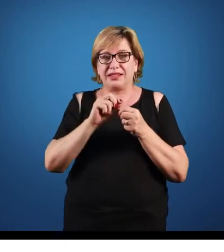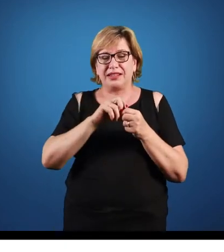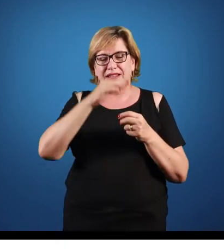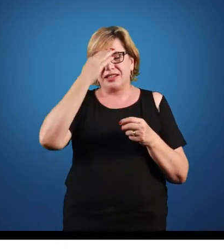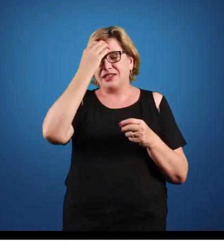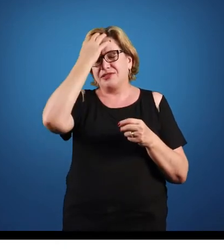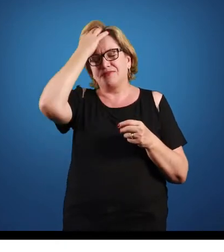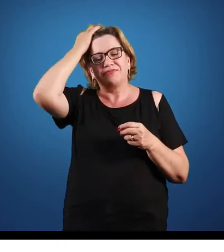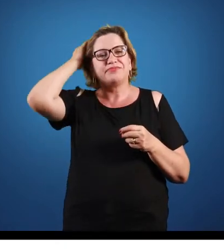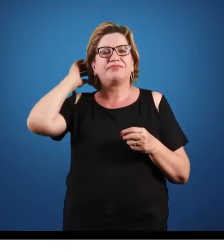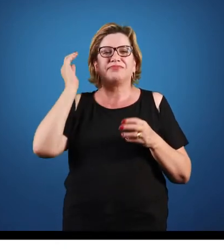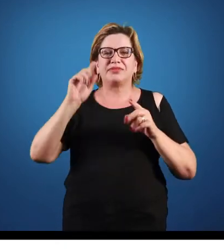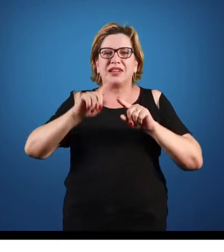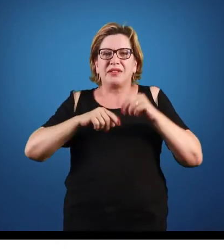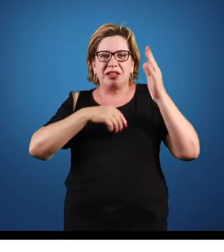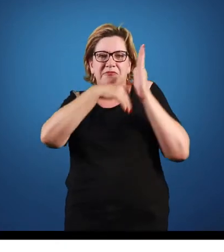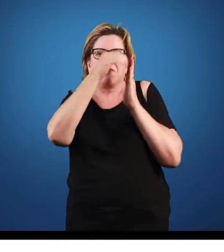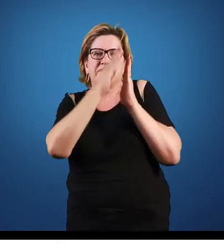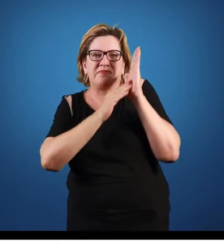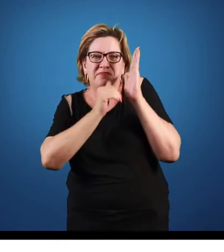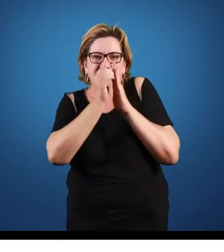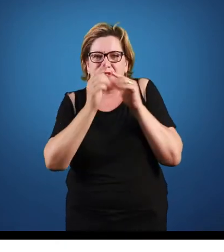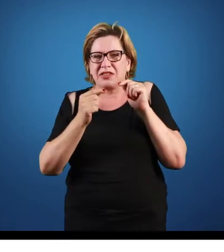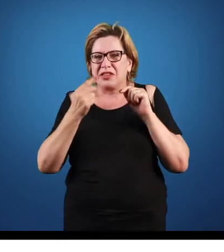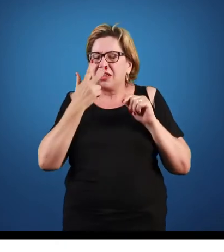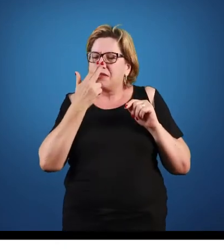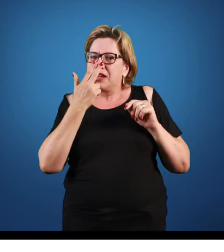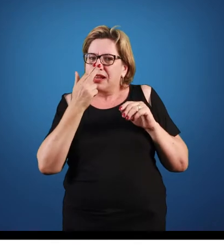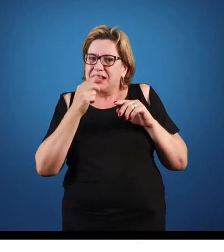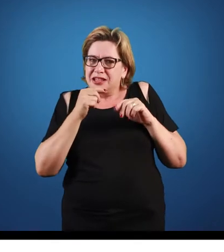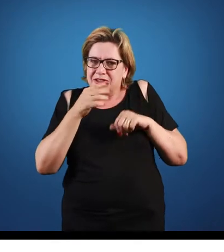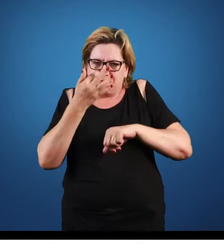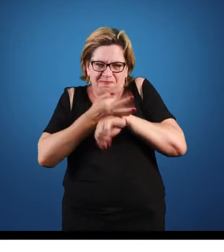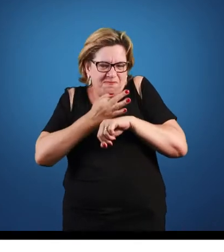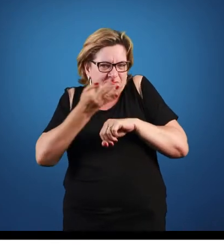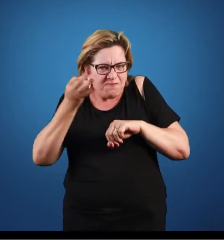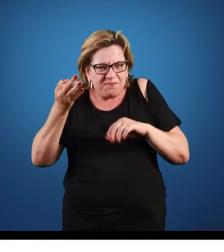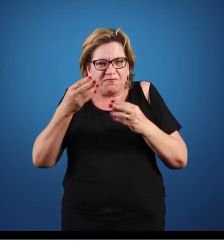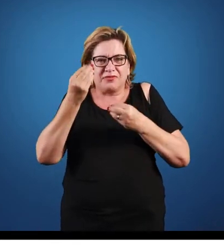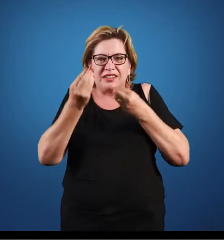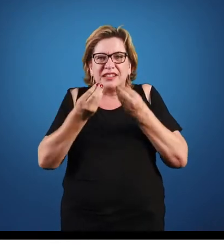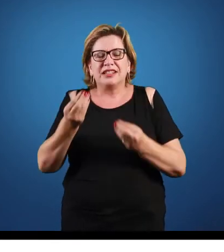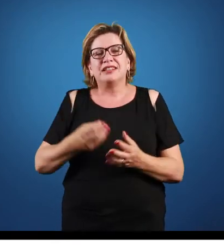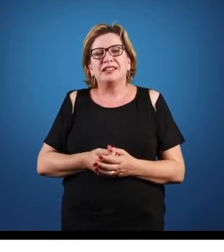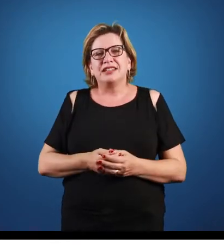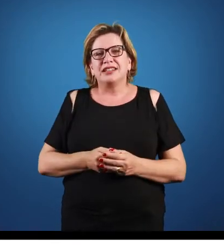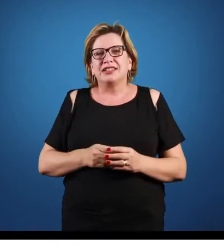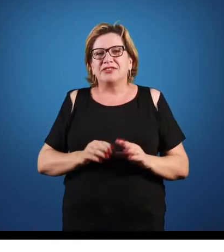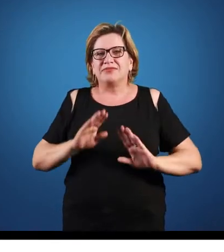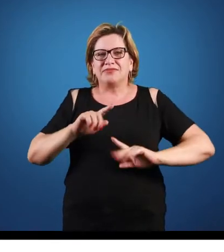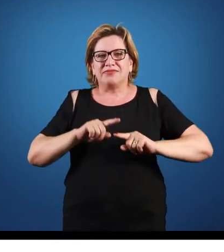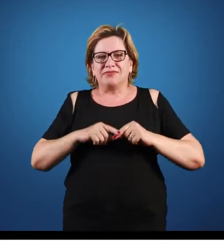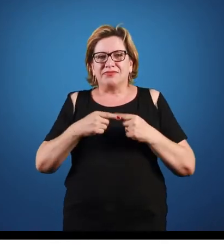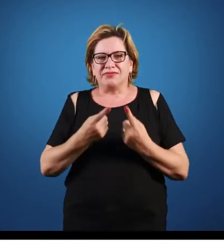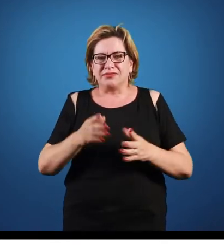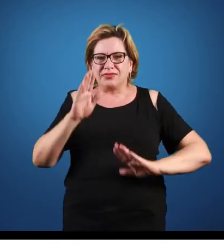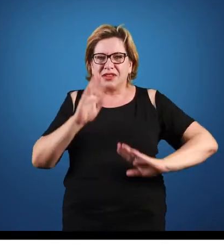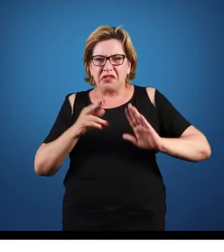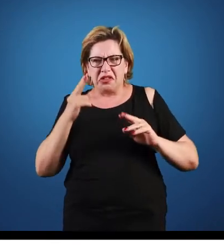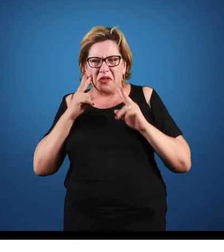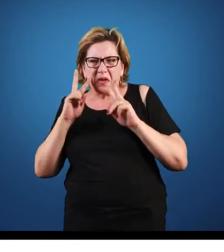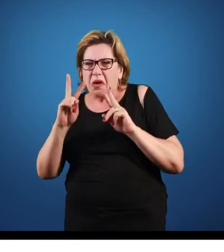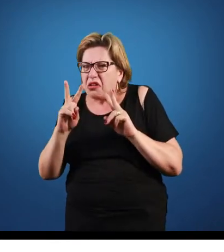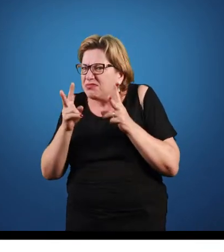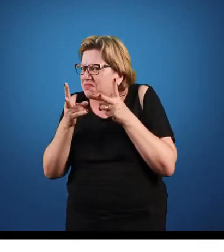eles usam enviamos só que o evento pintado então aparecer metal é um outro nível de neve acabamento contanto que você não disse que a idéia não é